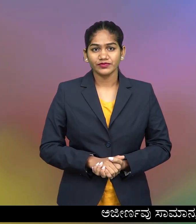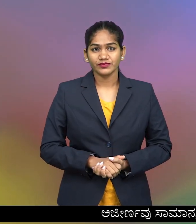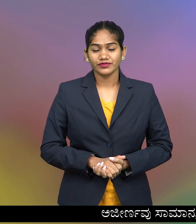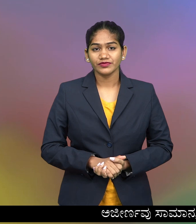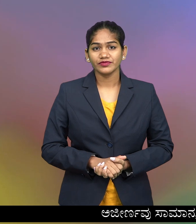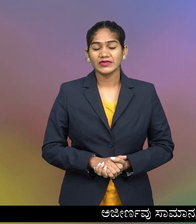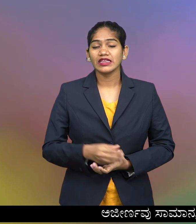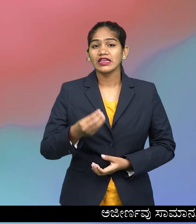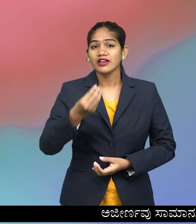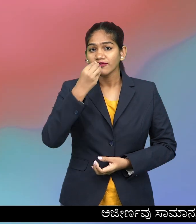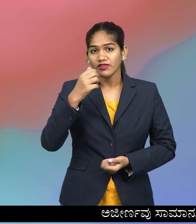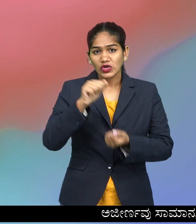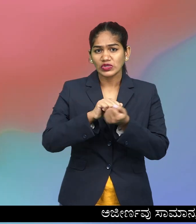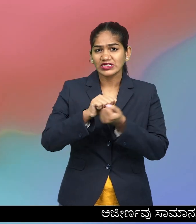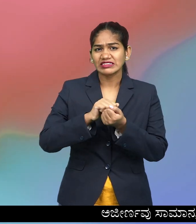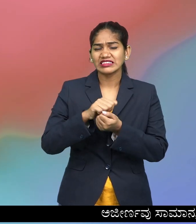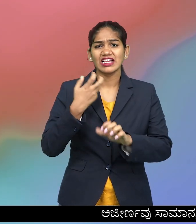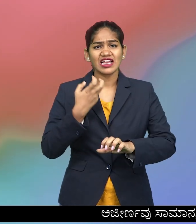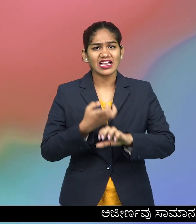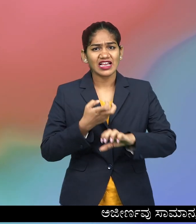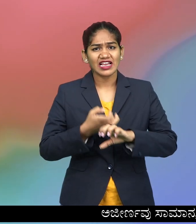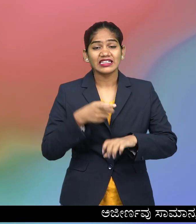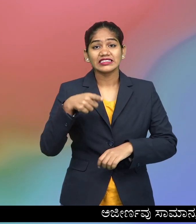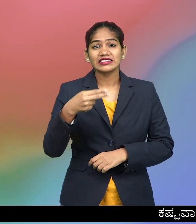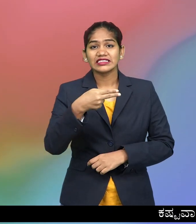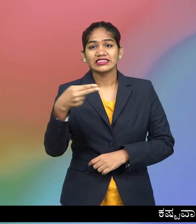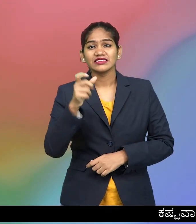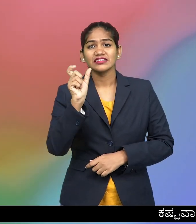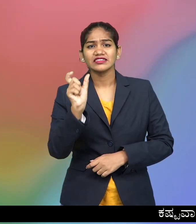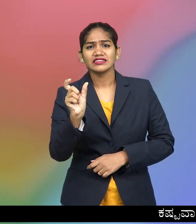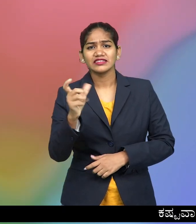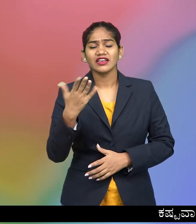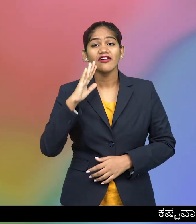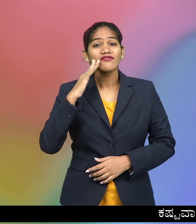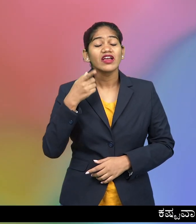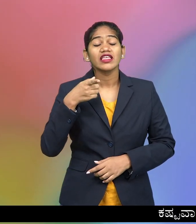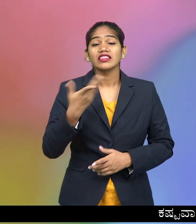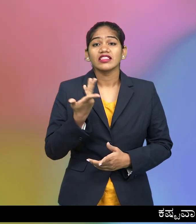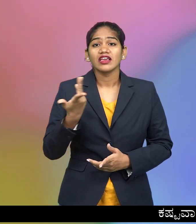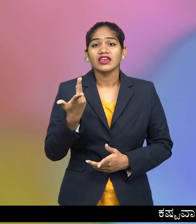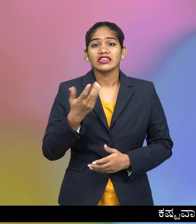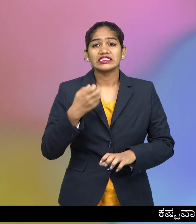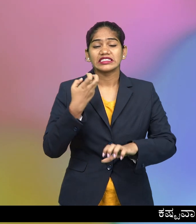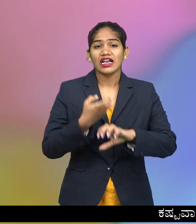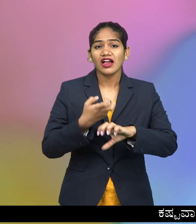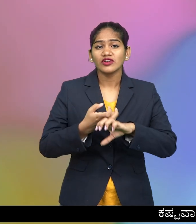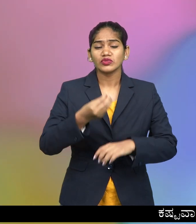ಅಜೀರ್ಣವು ಸಾಮಾನ್ಯವಾಗಿ ಆಹಾರವನ್ನು ಜೀರ್ಣಿಸಿಕೊಳ್ಳಲು ಕಷ್ಟವಾದಾಗ ಬಳಸುವ ಪದವಾಗಿದೆ.